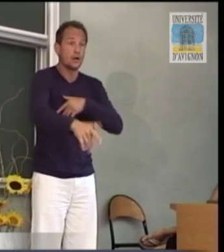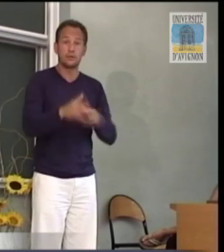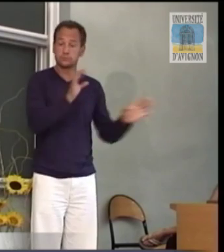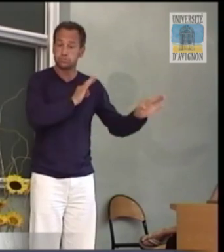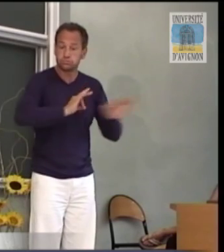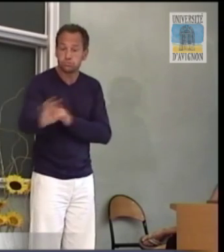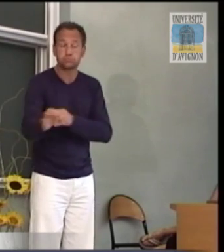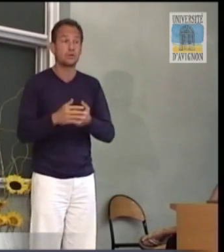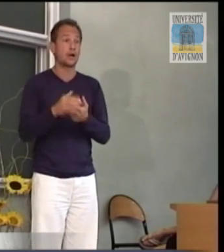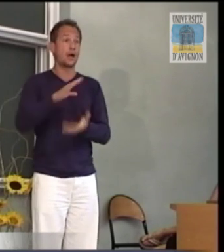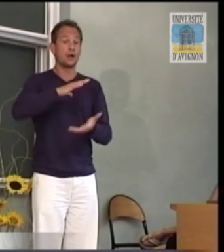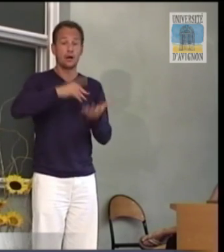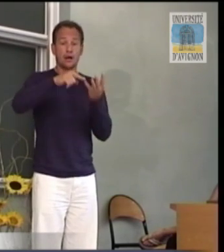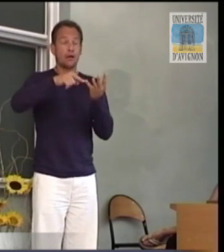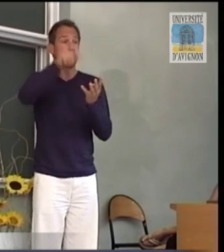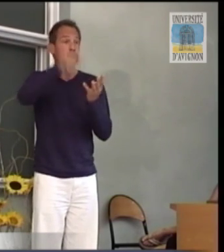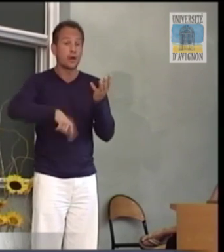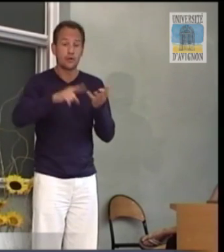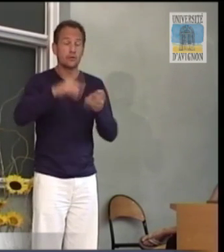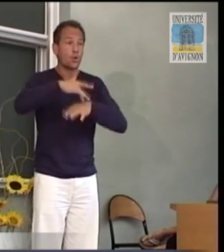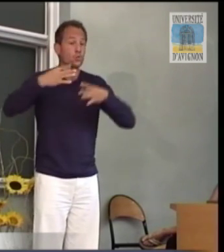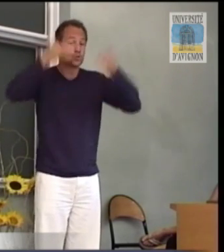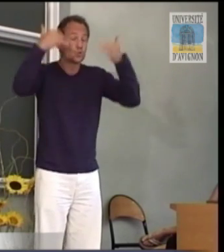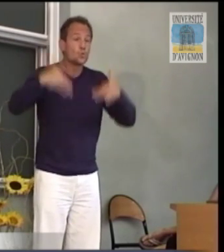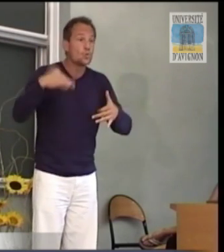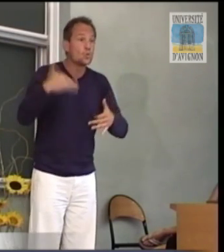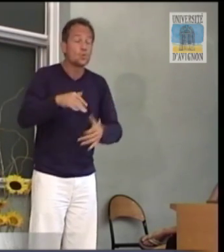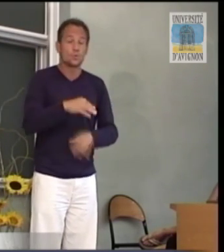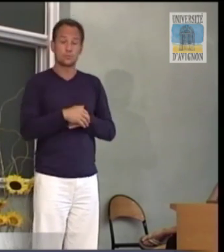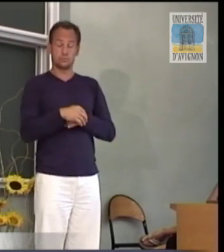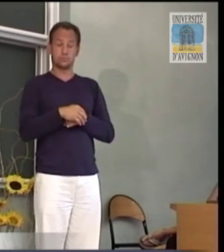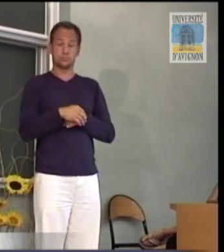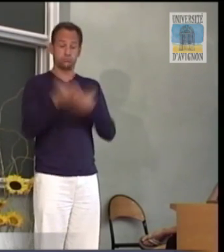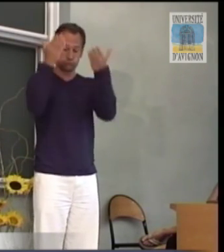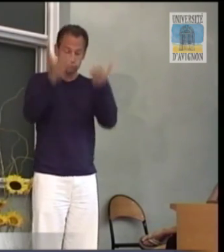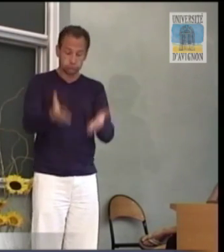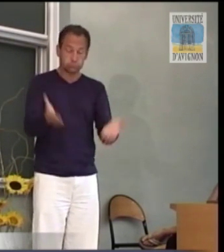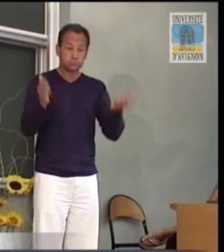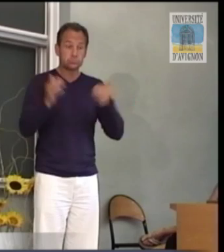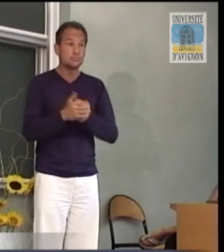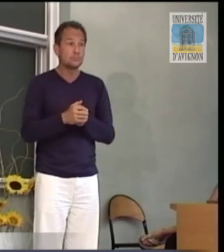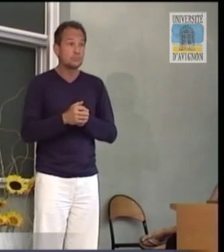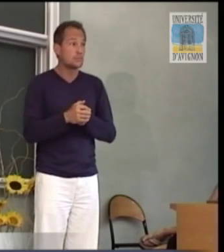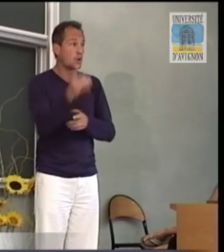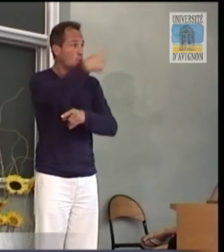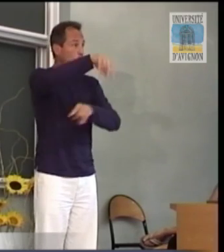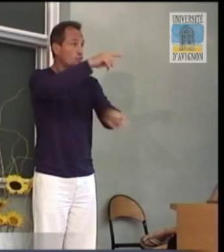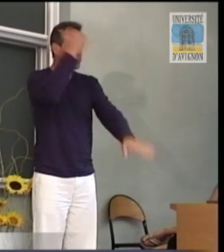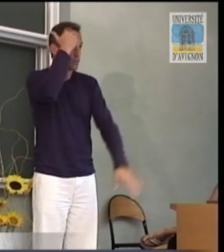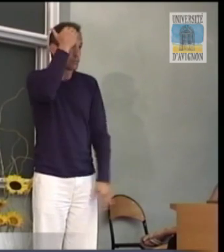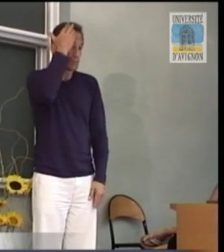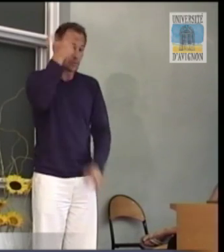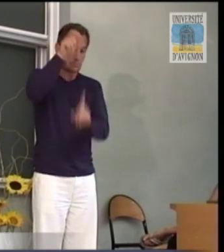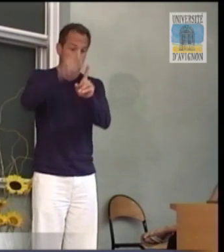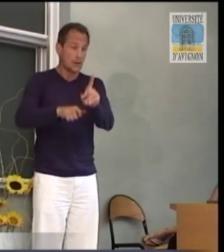pète. Soit on est avec eux, soit on est contre eux. Et je leur dis donc, mesdames, messieurs, les metteurs en scène, vous avez tous, un moment ou